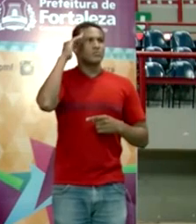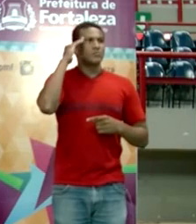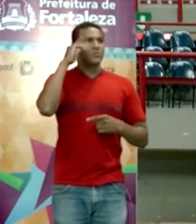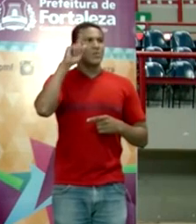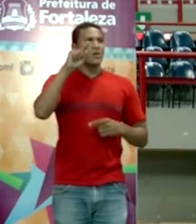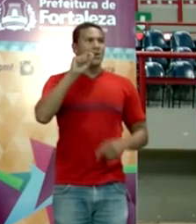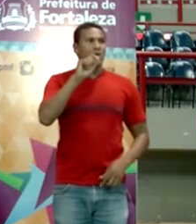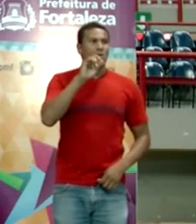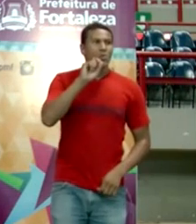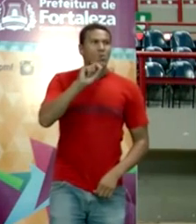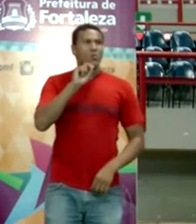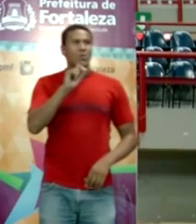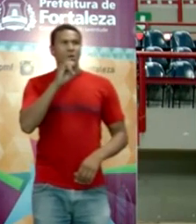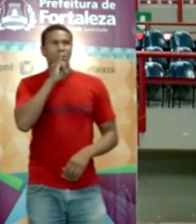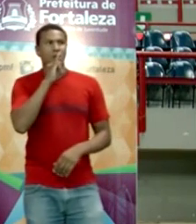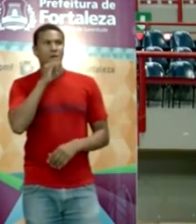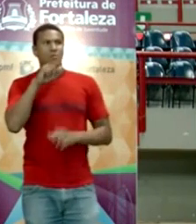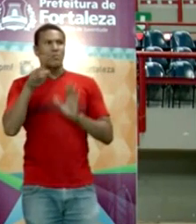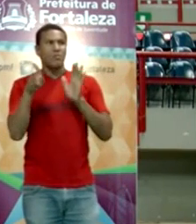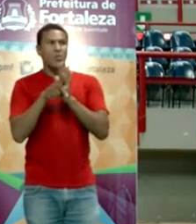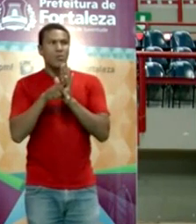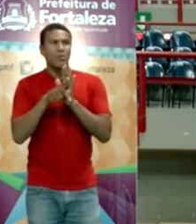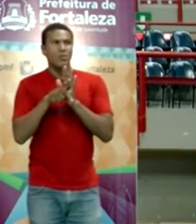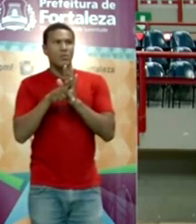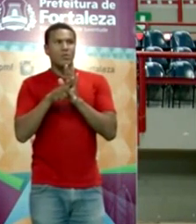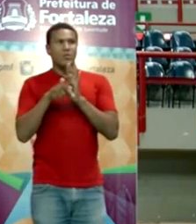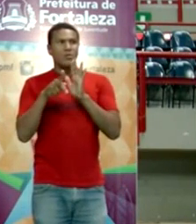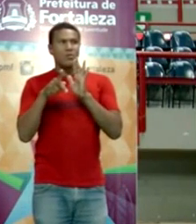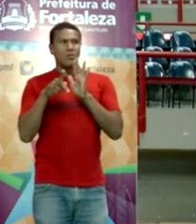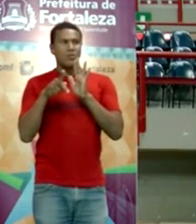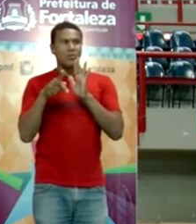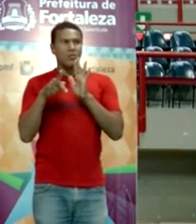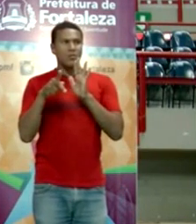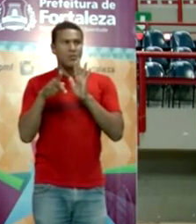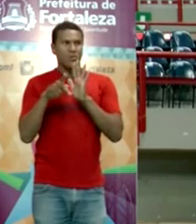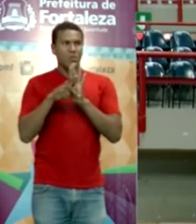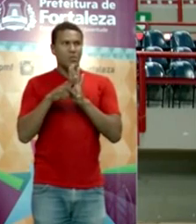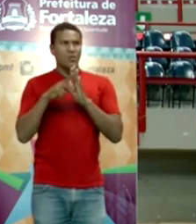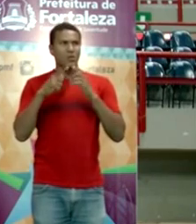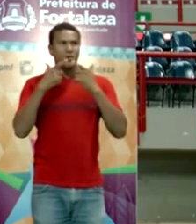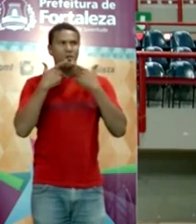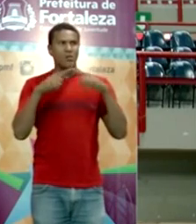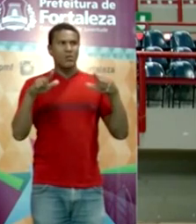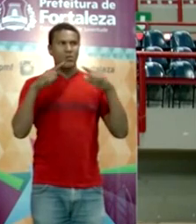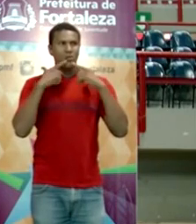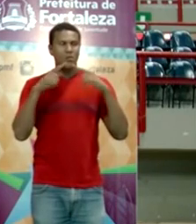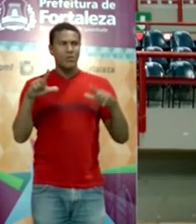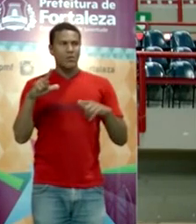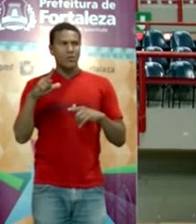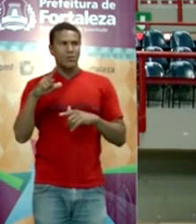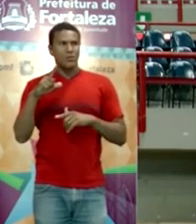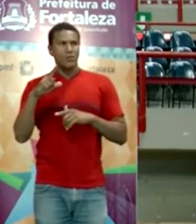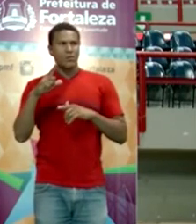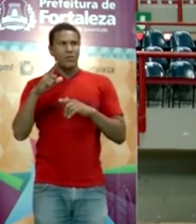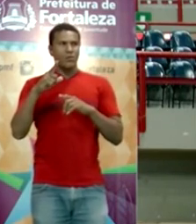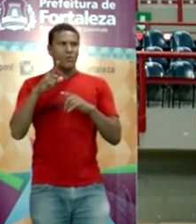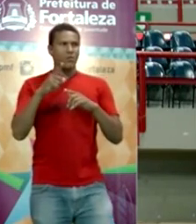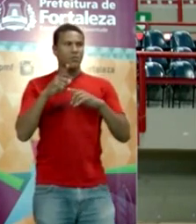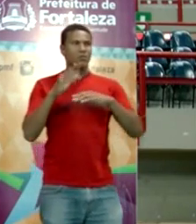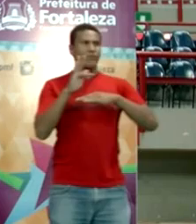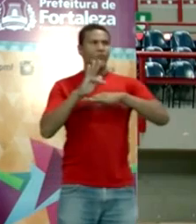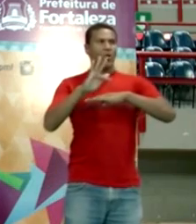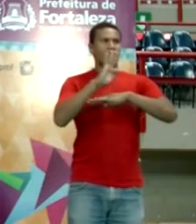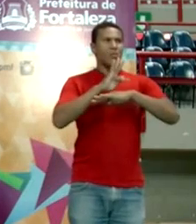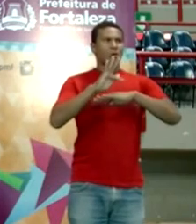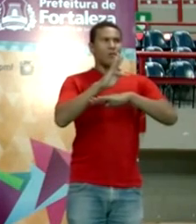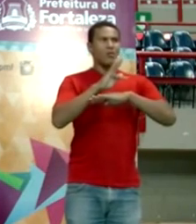linguagem formal. Linguagem formal, linguagem normativa, linguagem